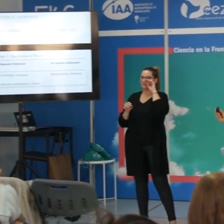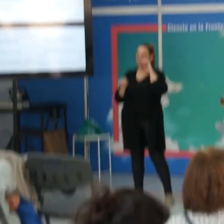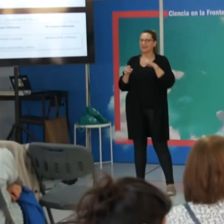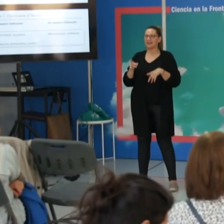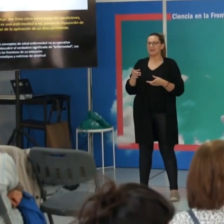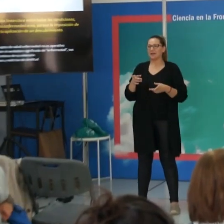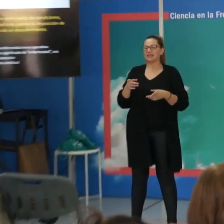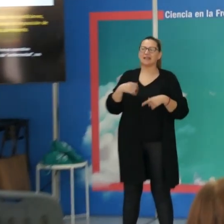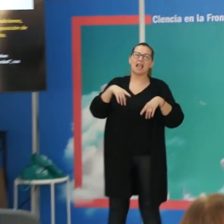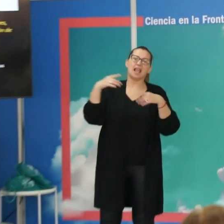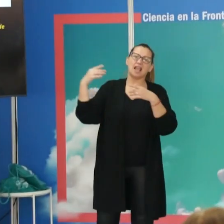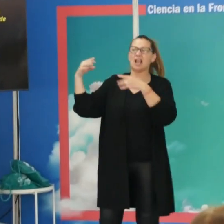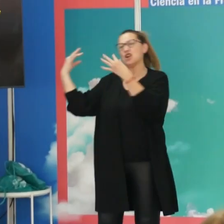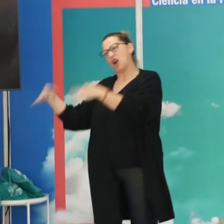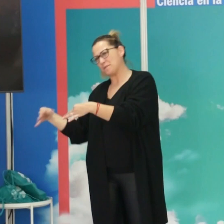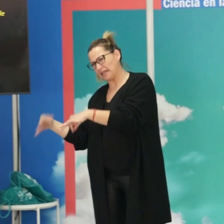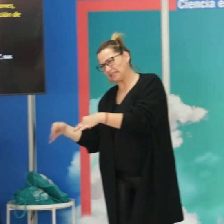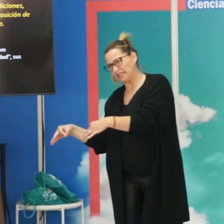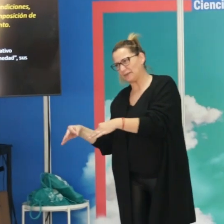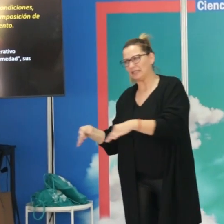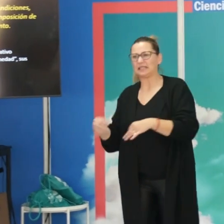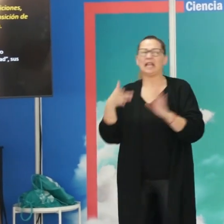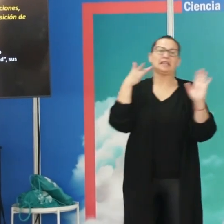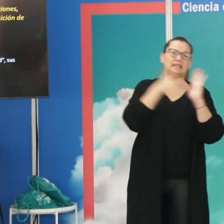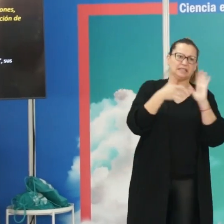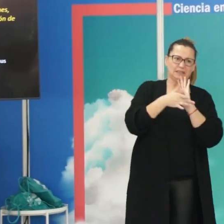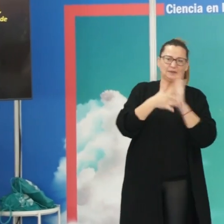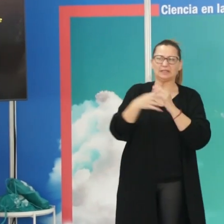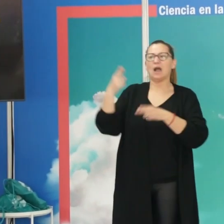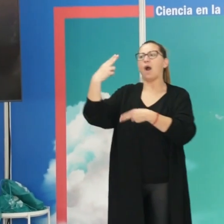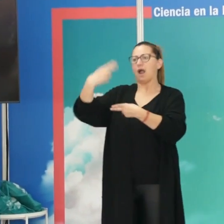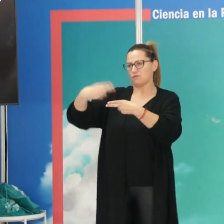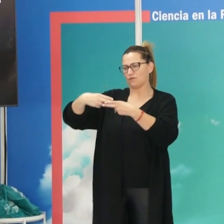entre normativistas y descriptivistas.